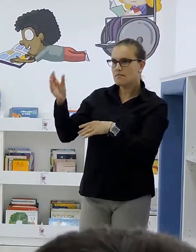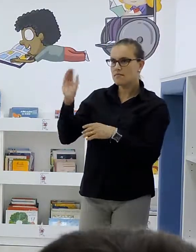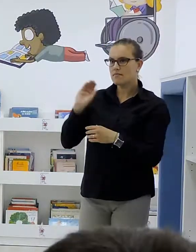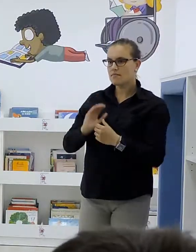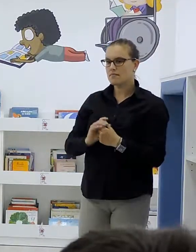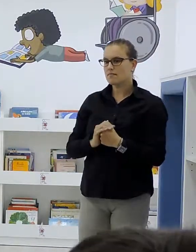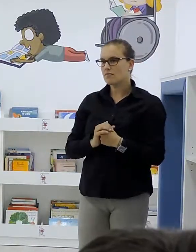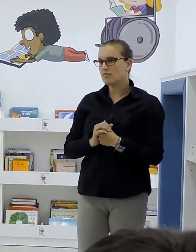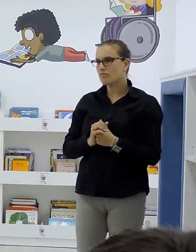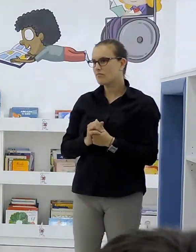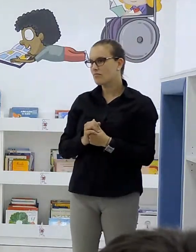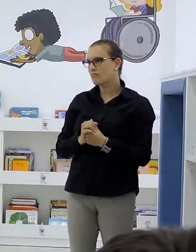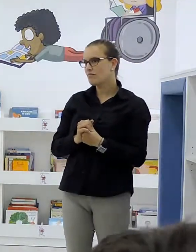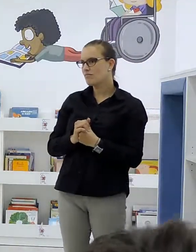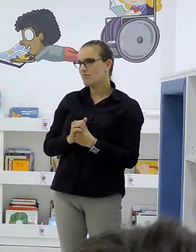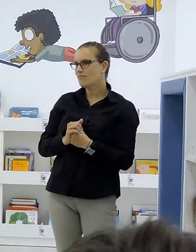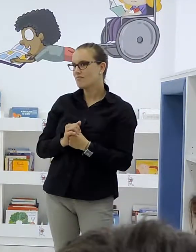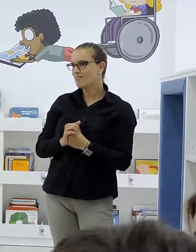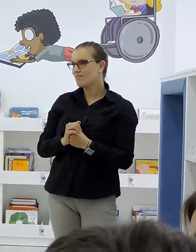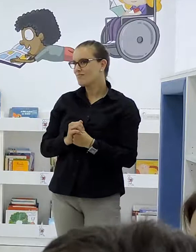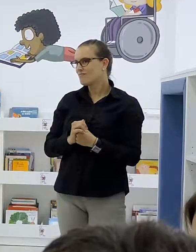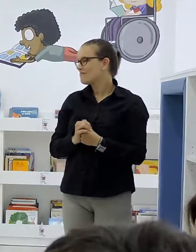el 3.